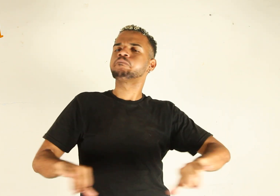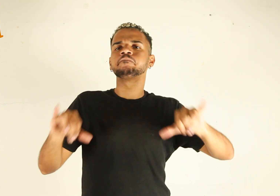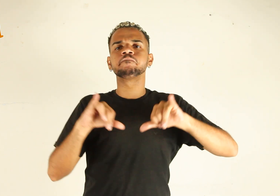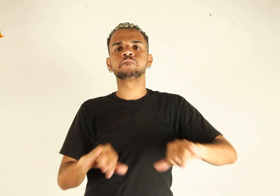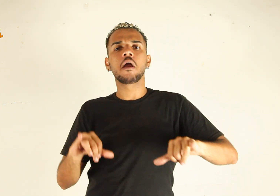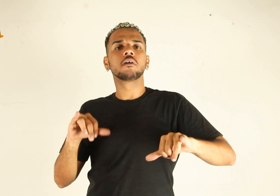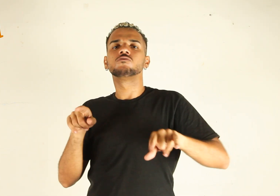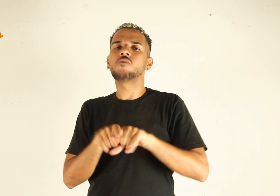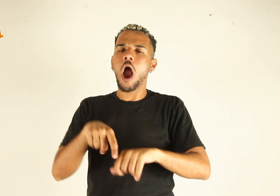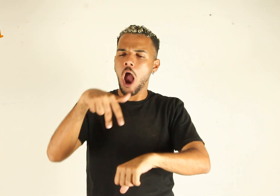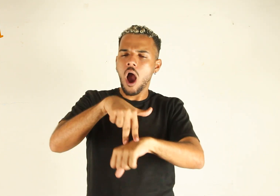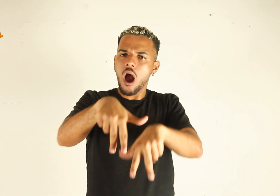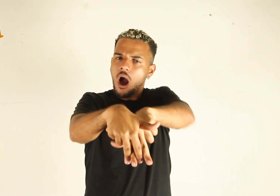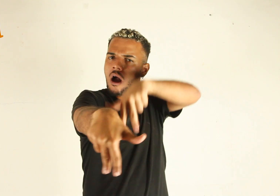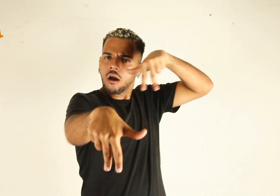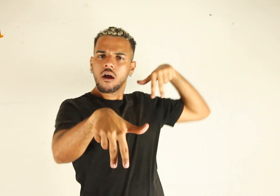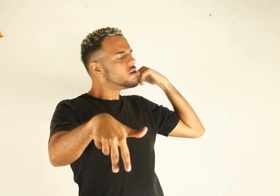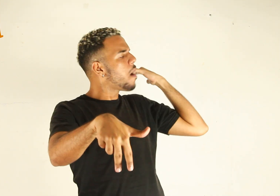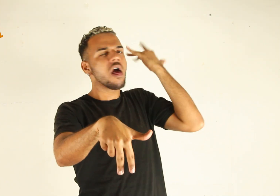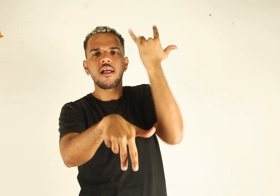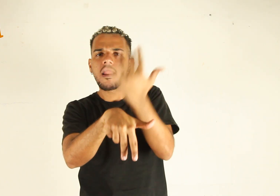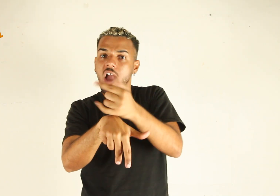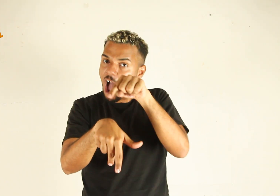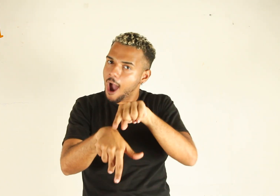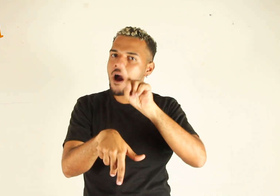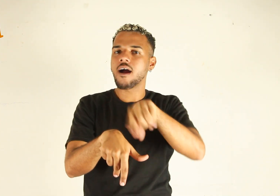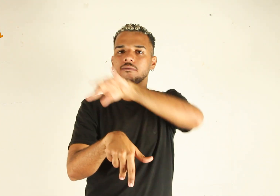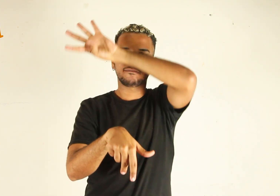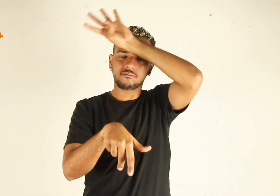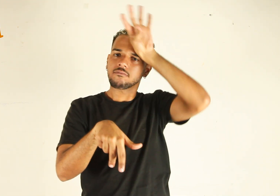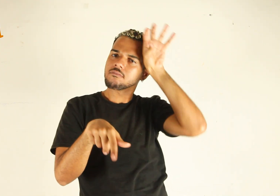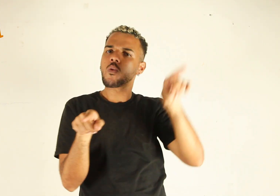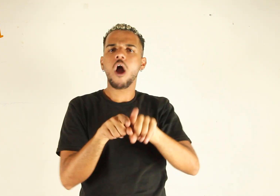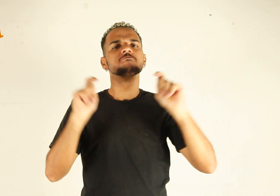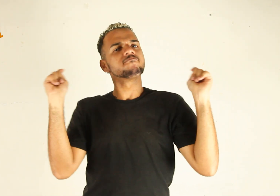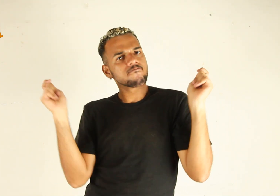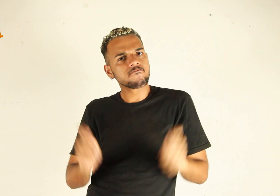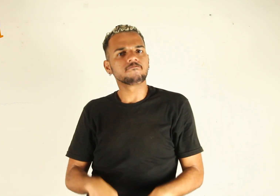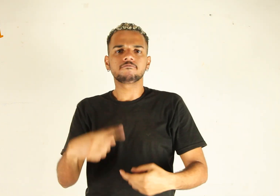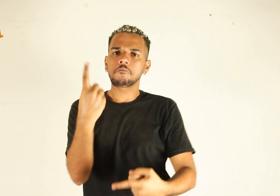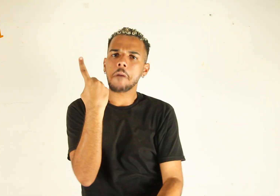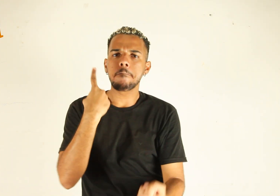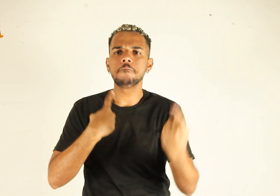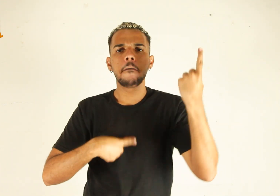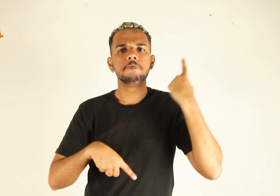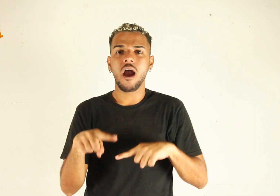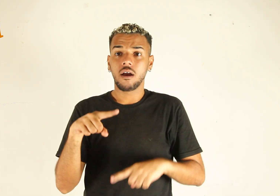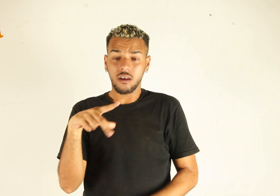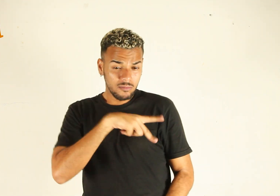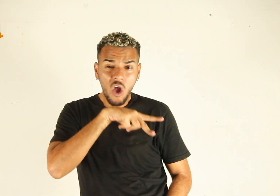econômica e política portuguesa em Angola. Diante da resistência de Ginga, o governador português decidiu